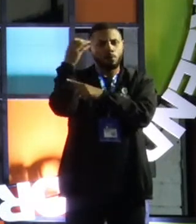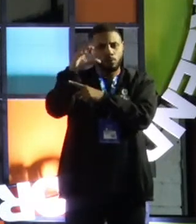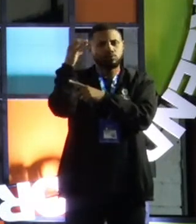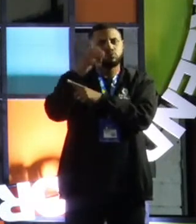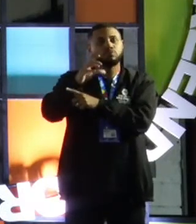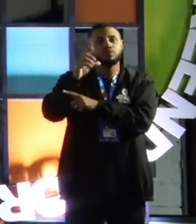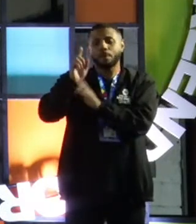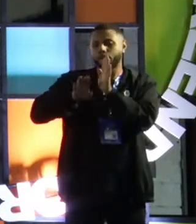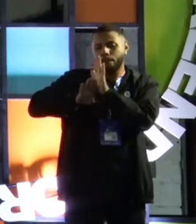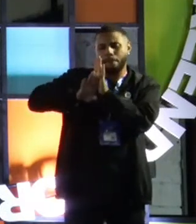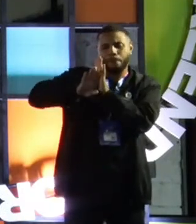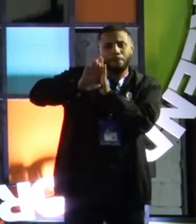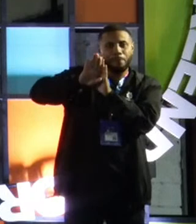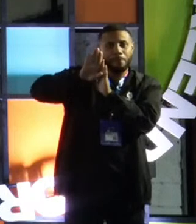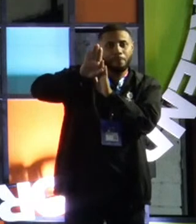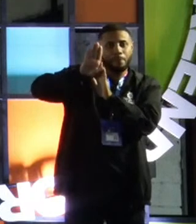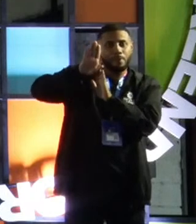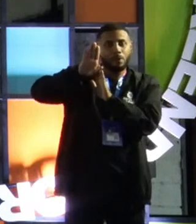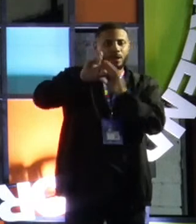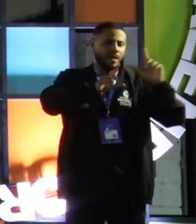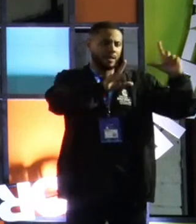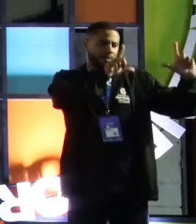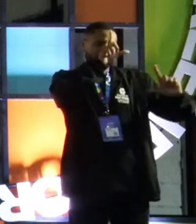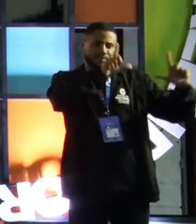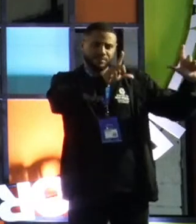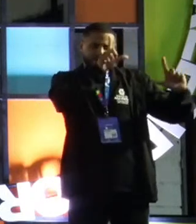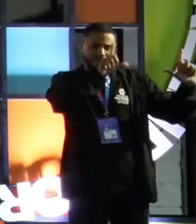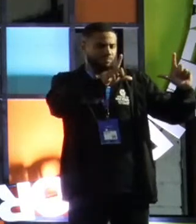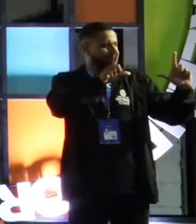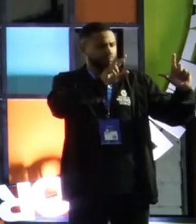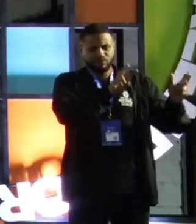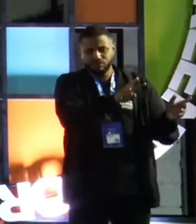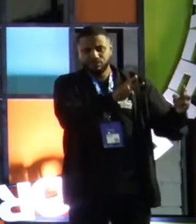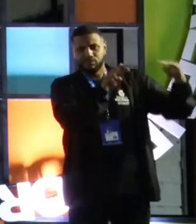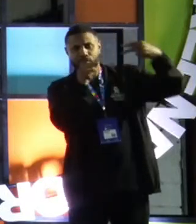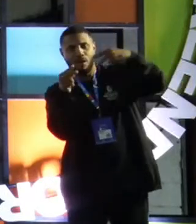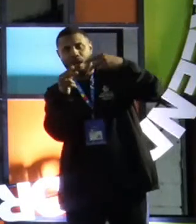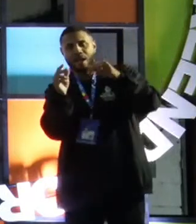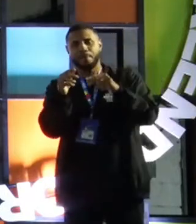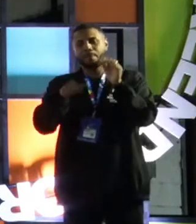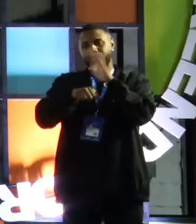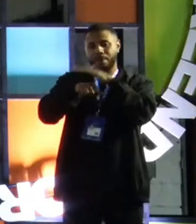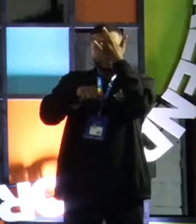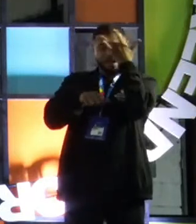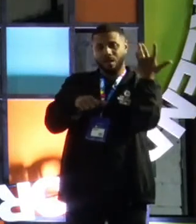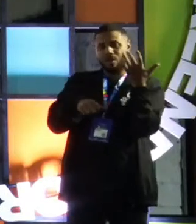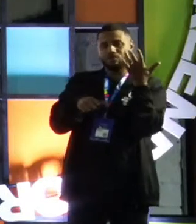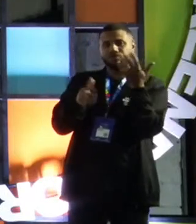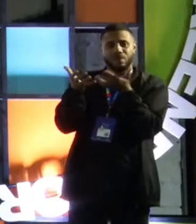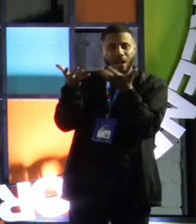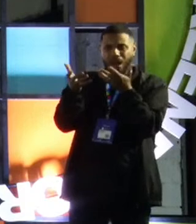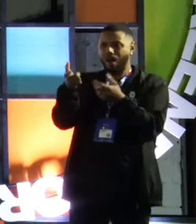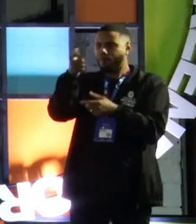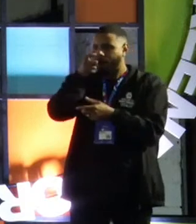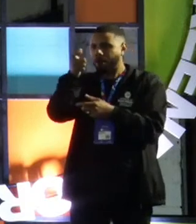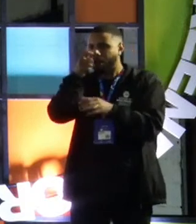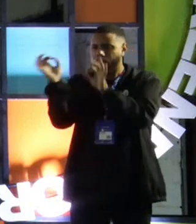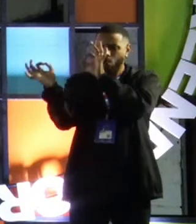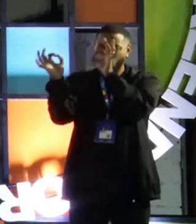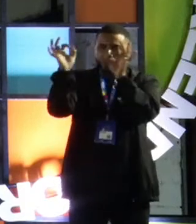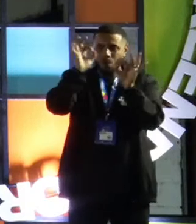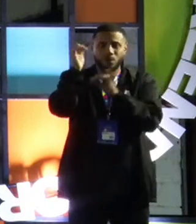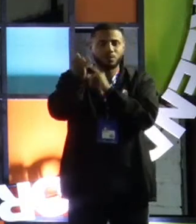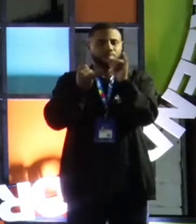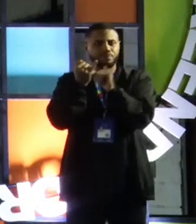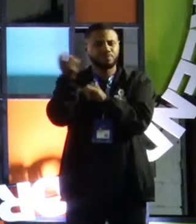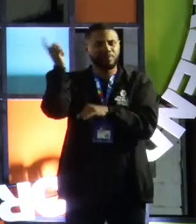começa a tomar espaço da TV aberta, e ela começa a entrar cada vez mais no universo ali na internet, na vida das